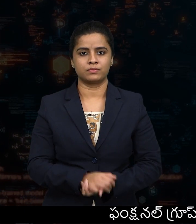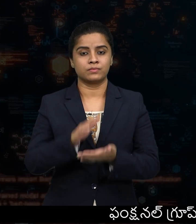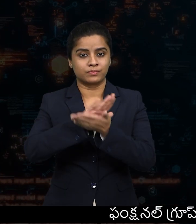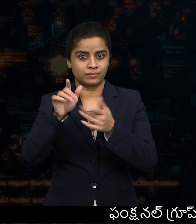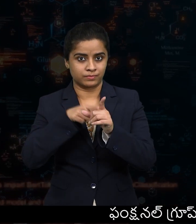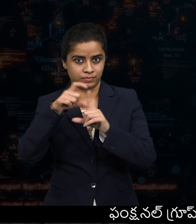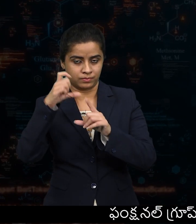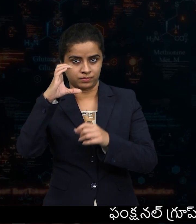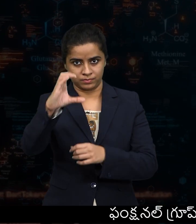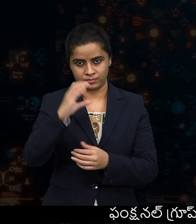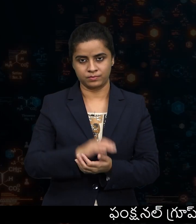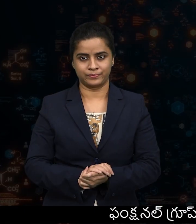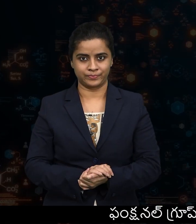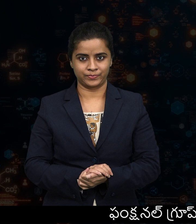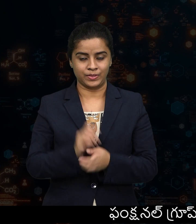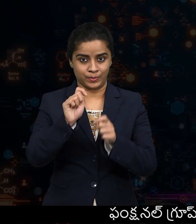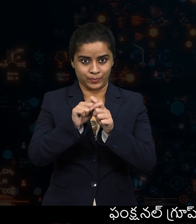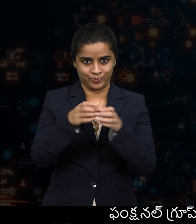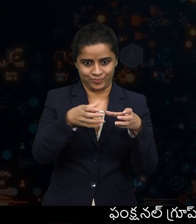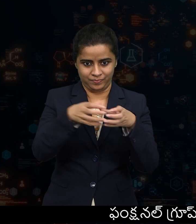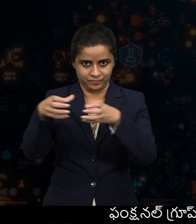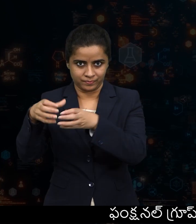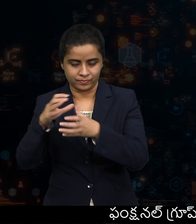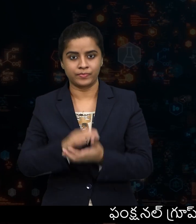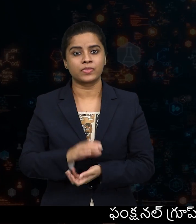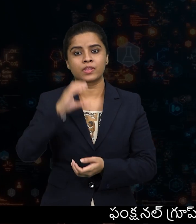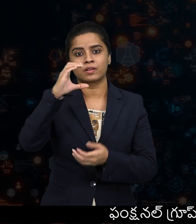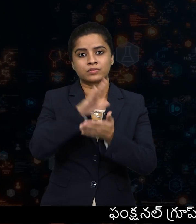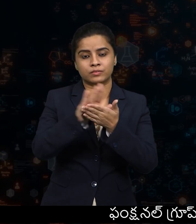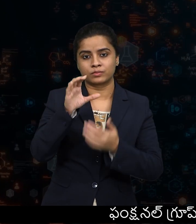ఫంక్షనల్ గ్రూప్ CHO ఉన్న హైడ్రోకార్బన్లను